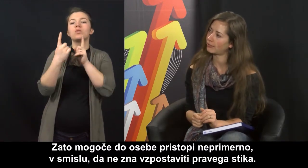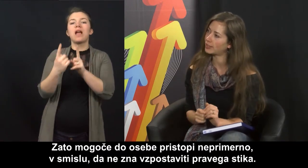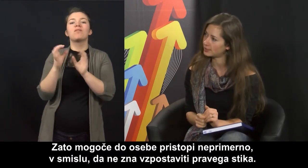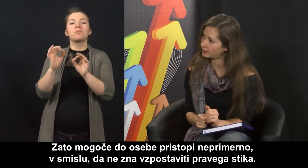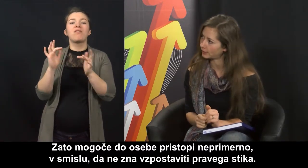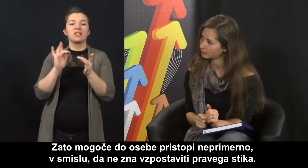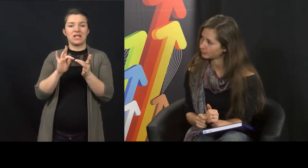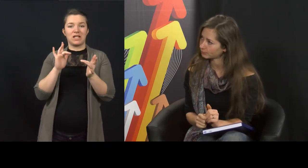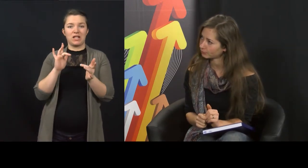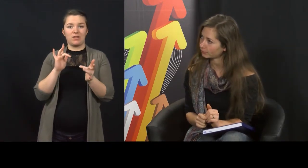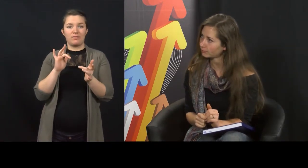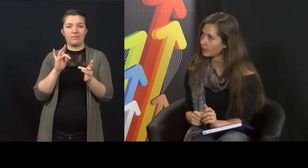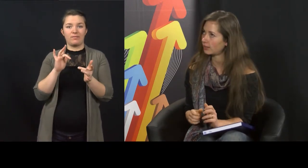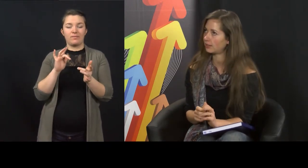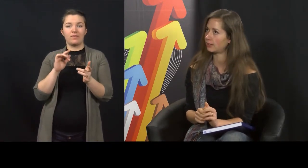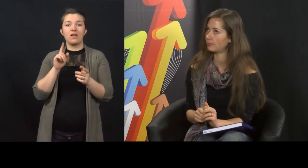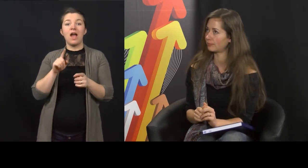vzpostaviti pravega stika.